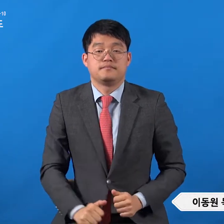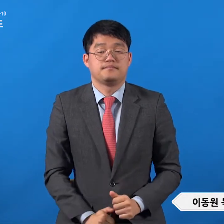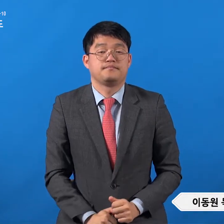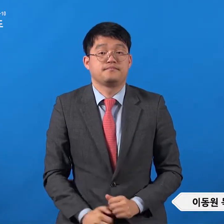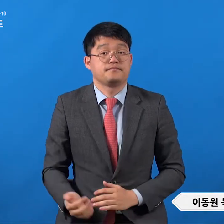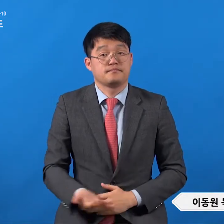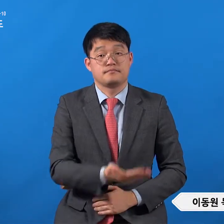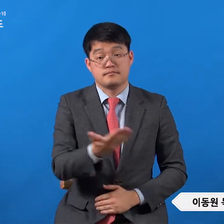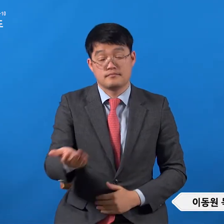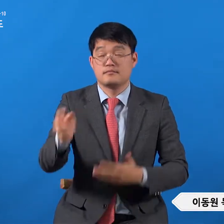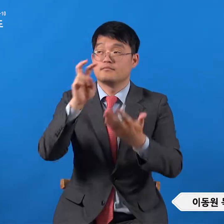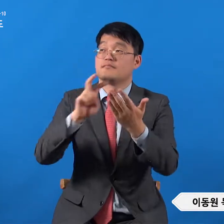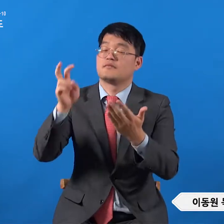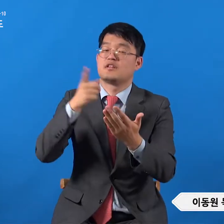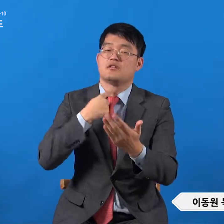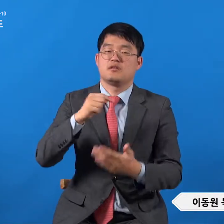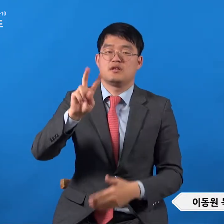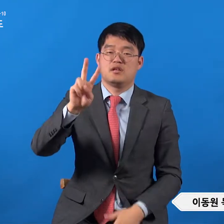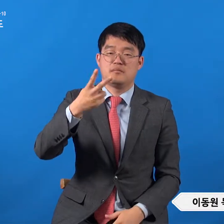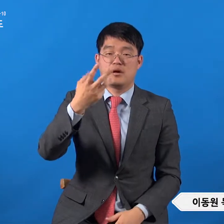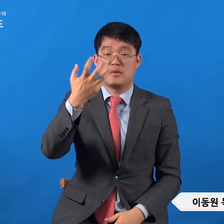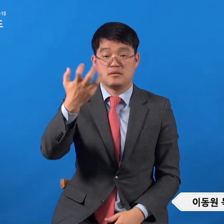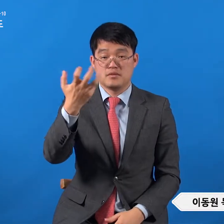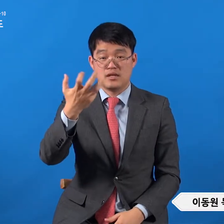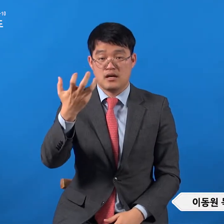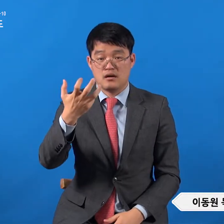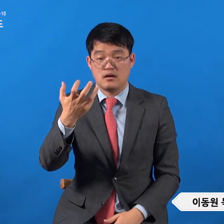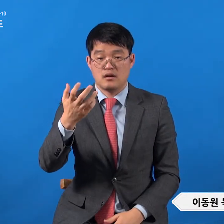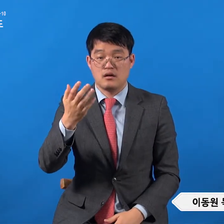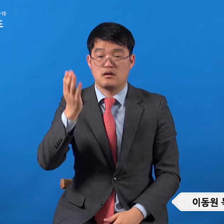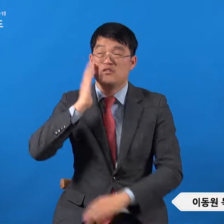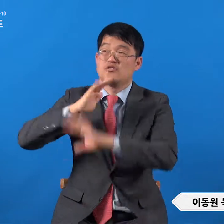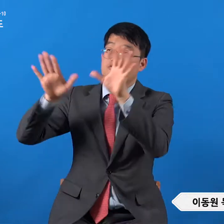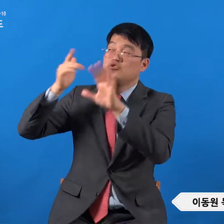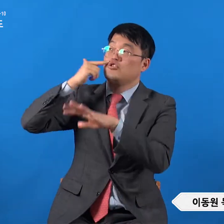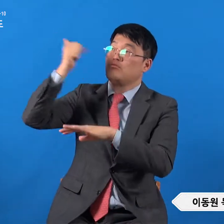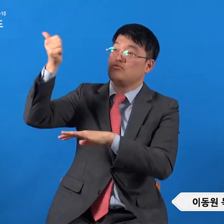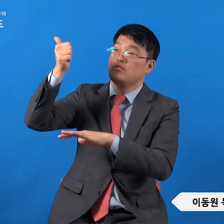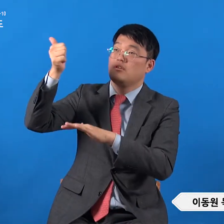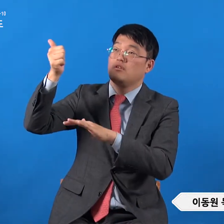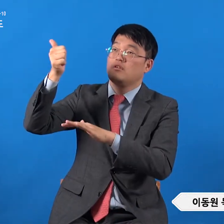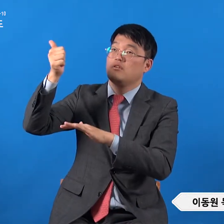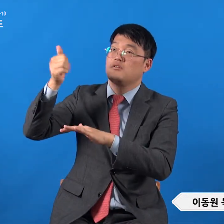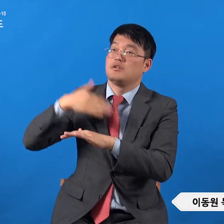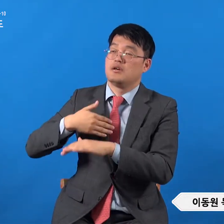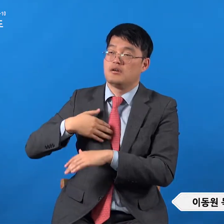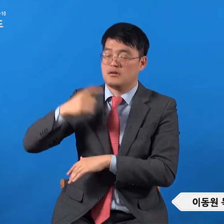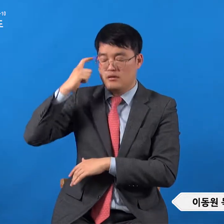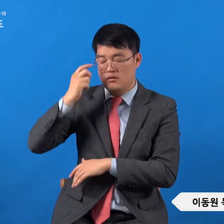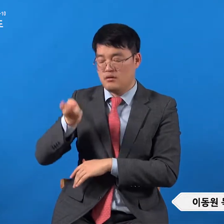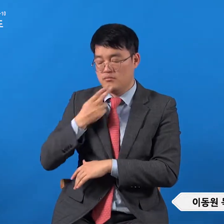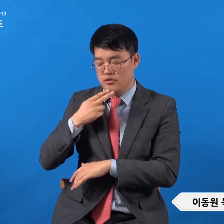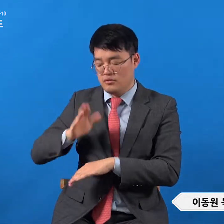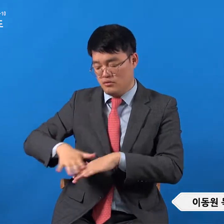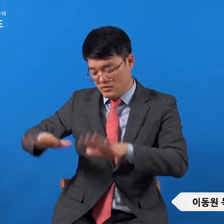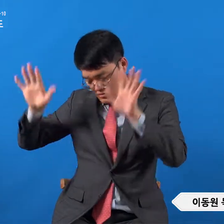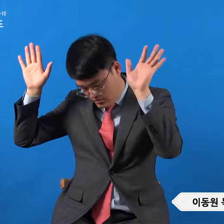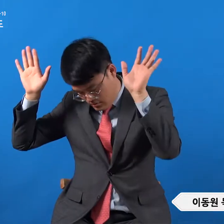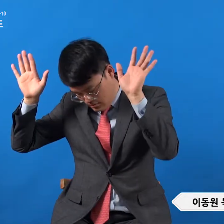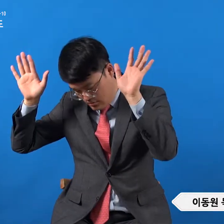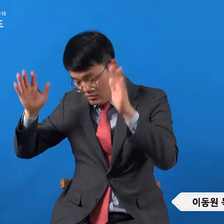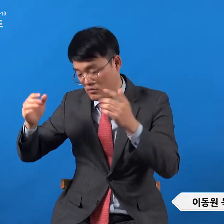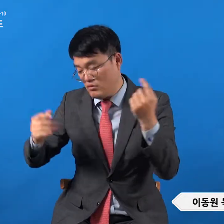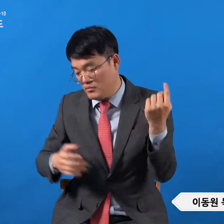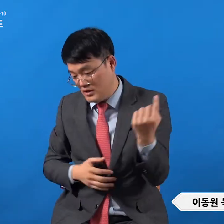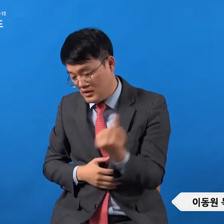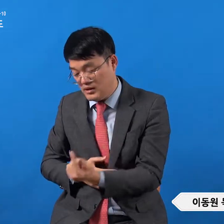네, 여러분이 불렀던 찬송이에요. 280장 천부여 의지옵소서 손들고 옵니다. 이 찬송가가